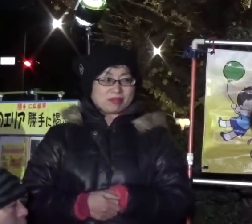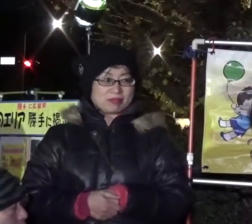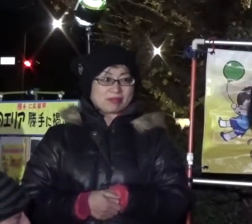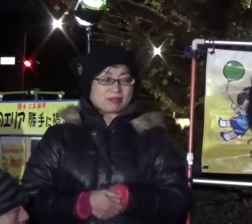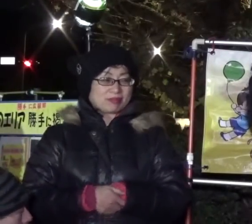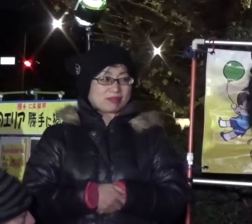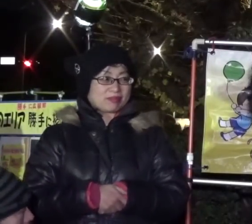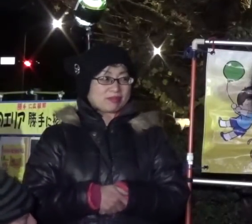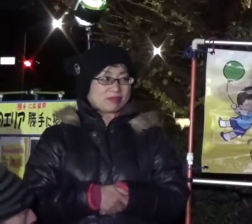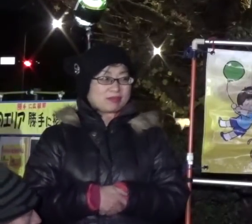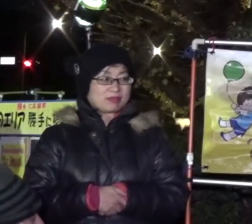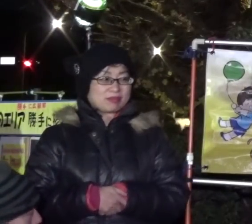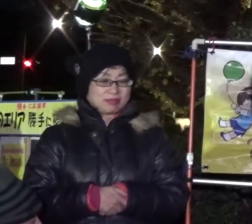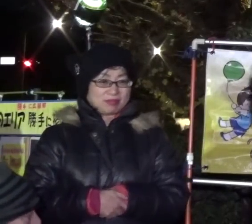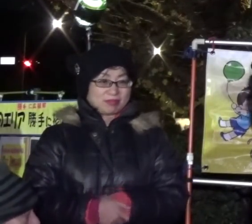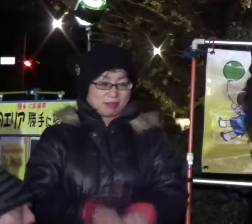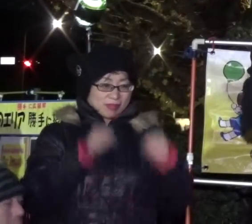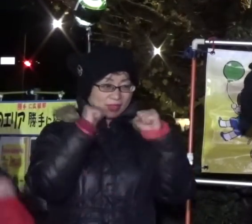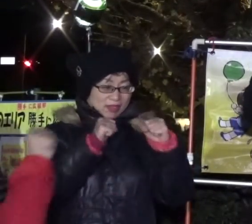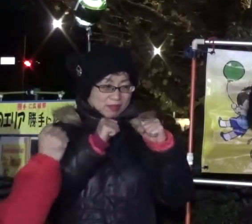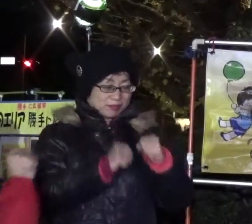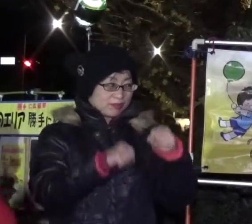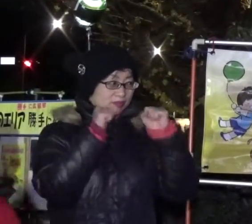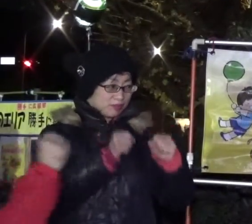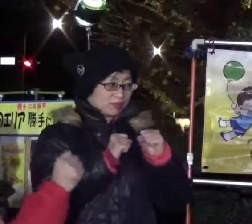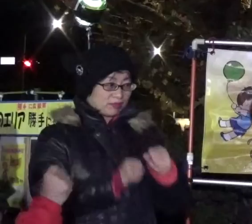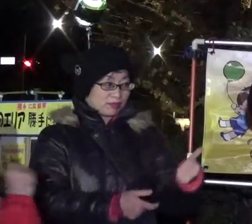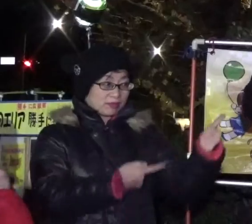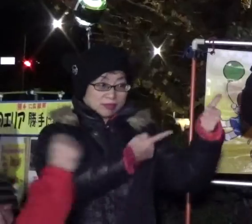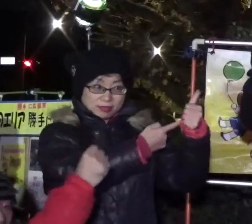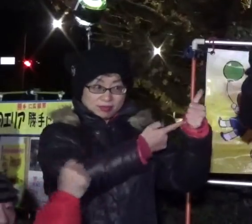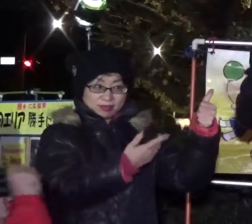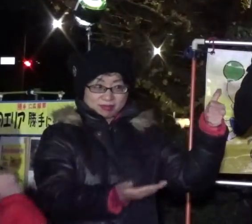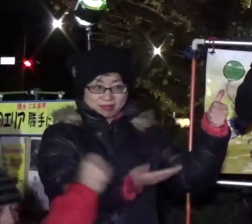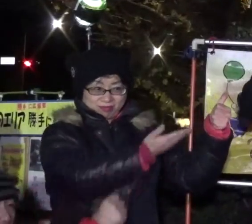張れ頑張れ土井次郎、頑